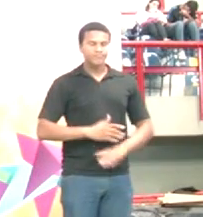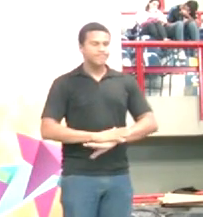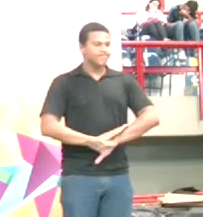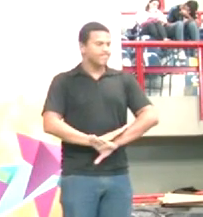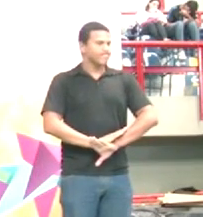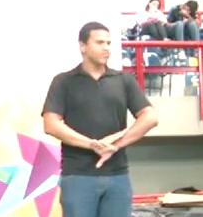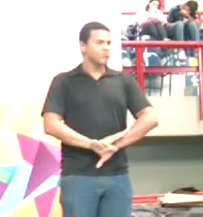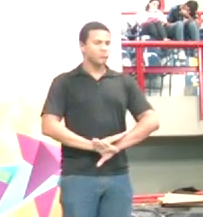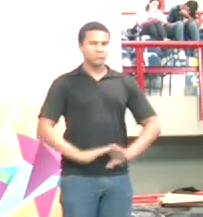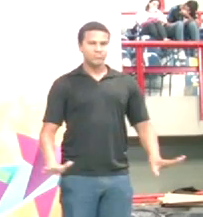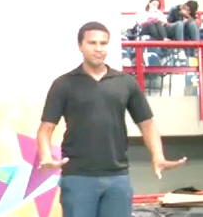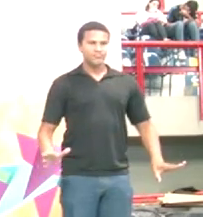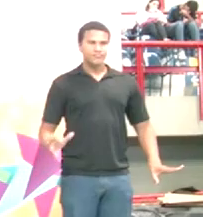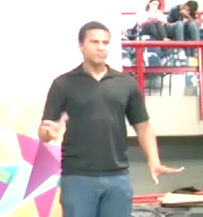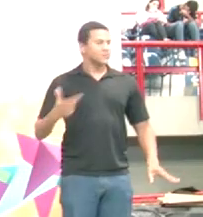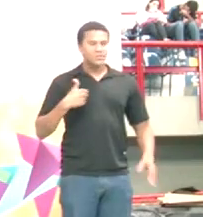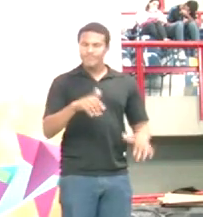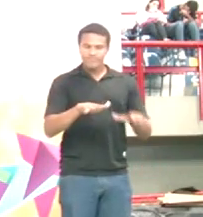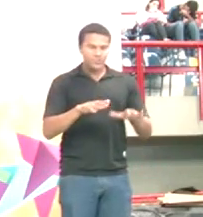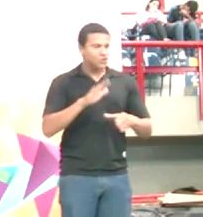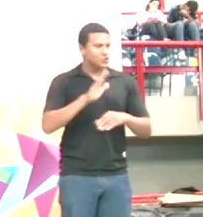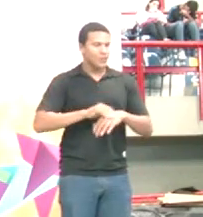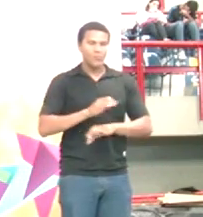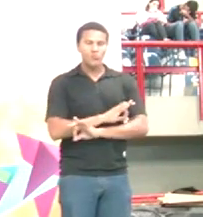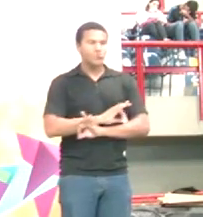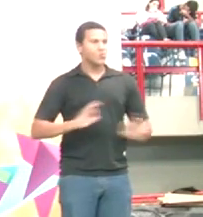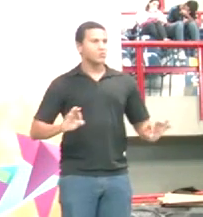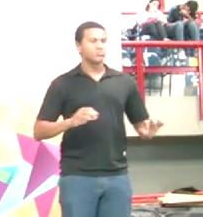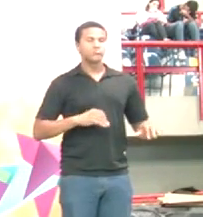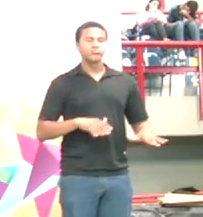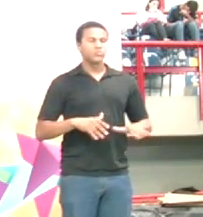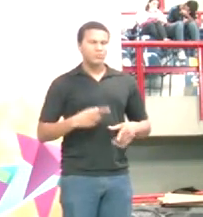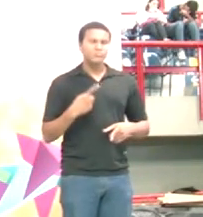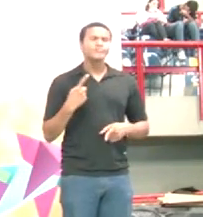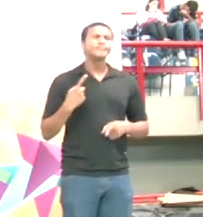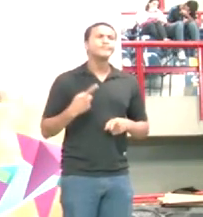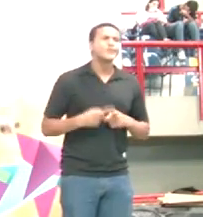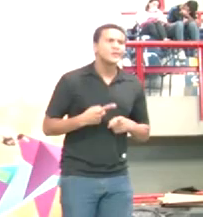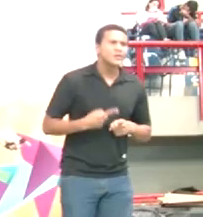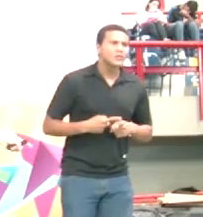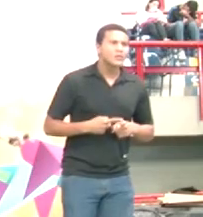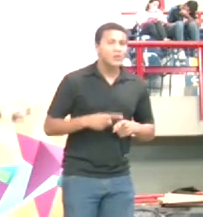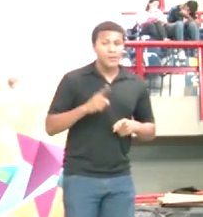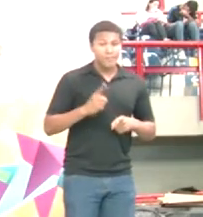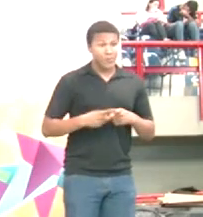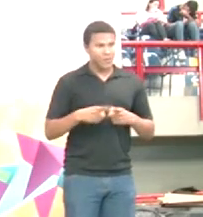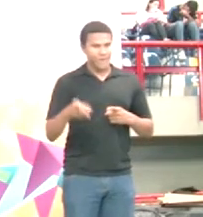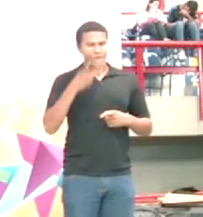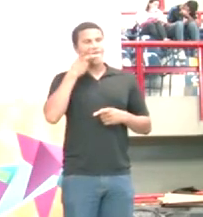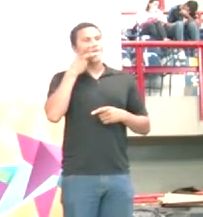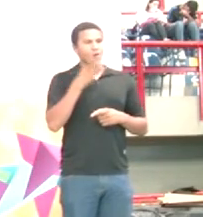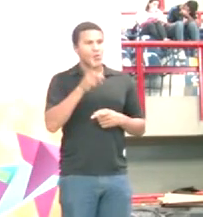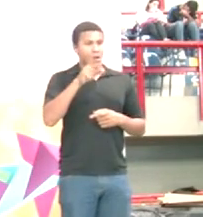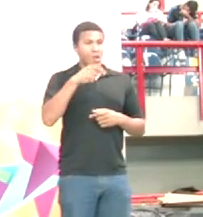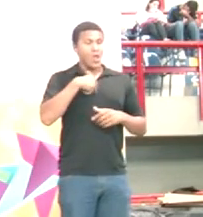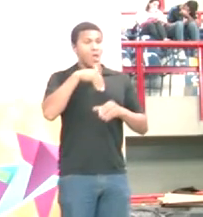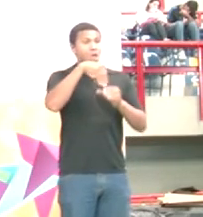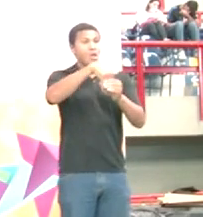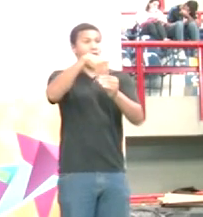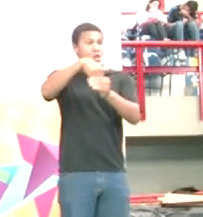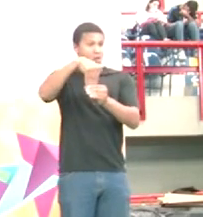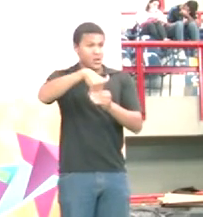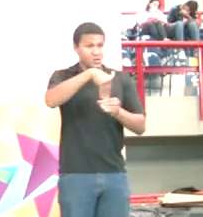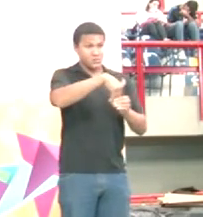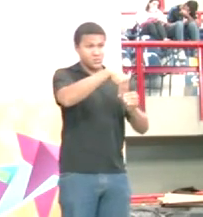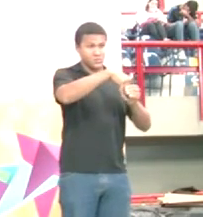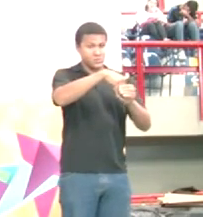no chão e disse: eu não convoco. Por quê? Porque ele disse que eleições,